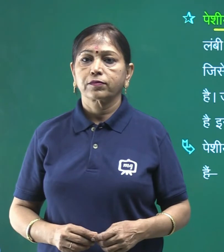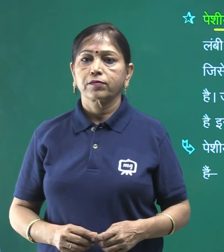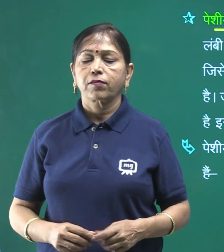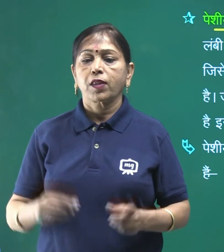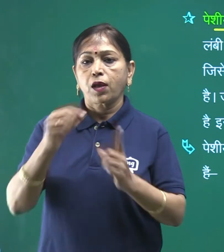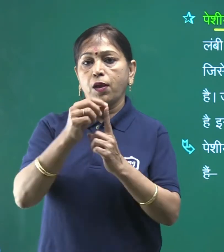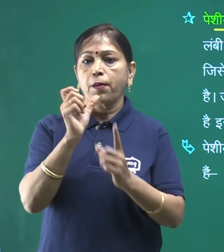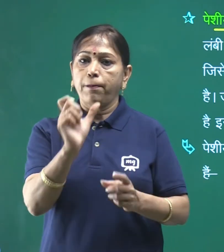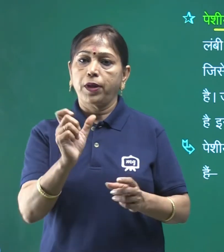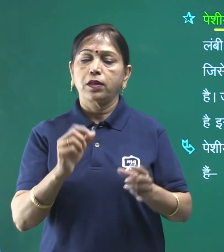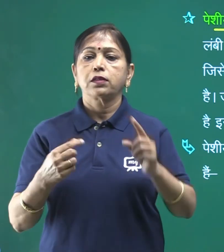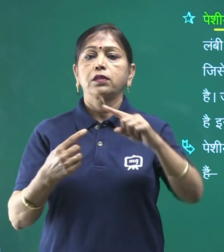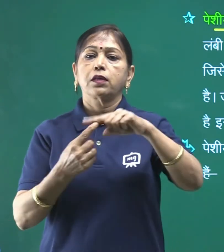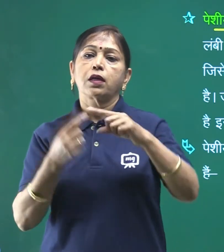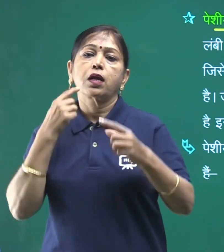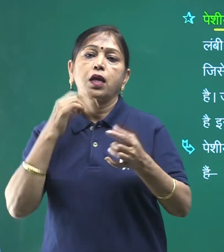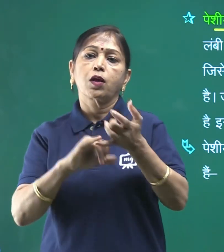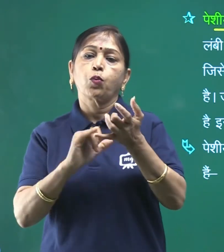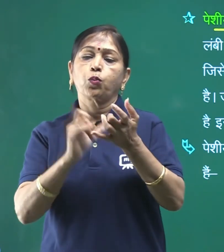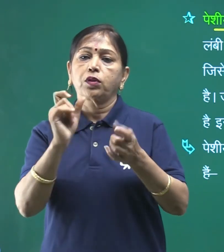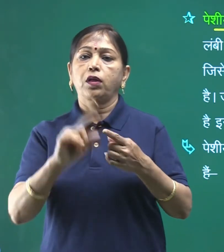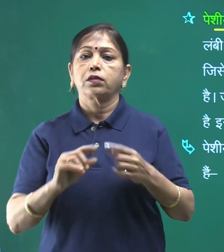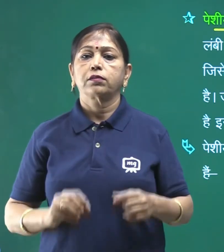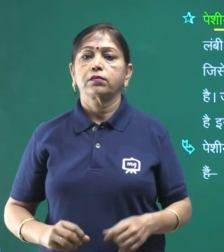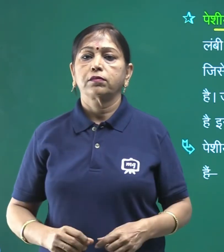पेशीय ऊतक,